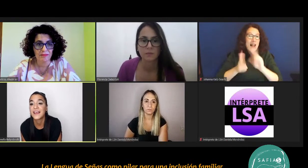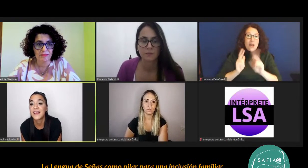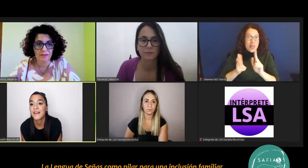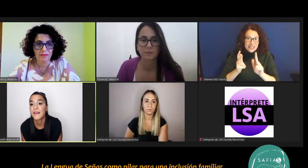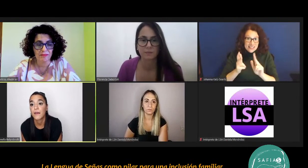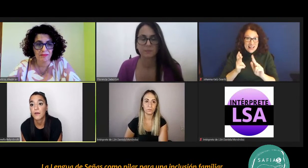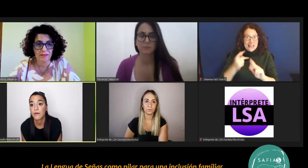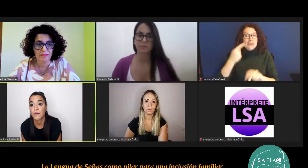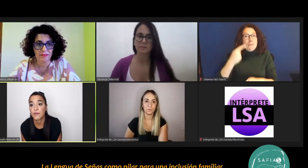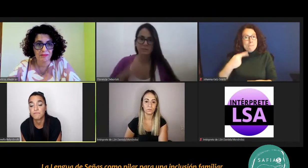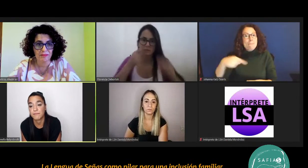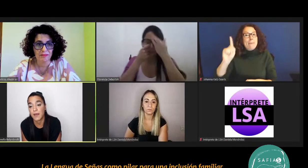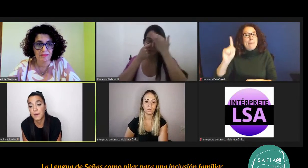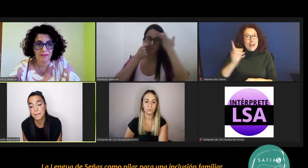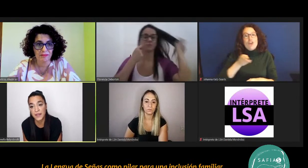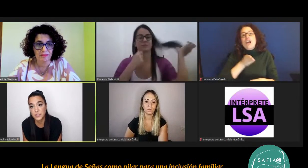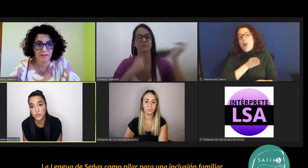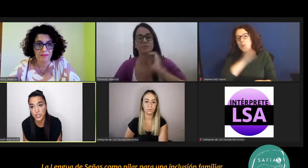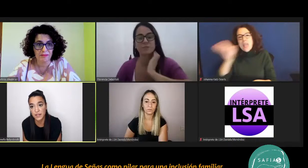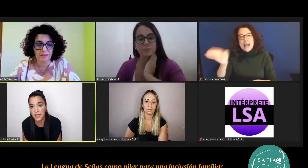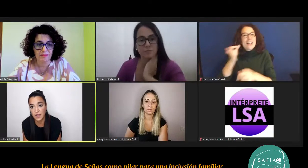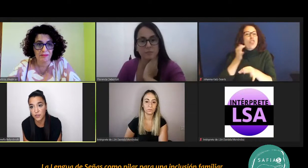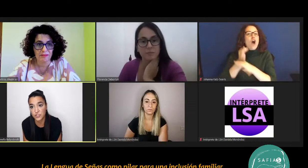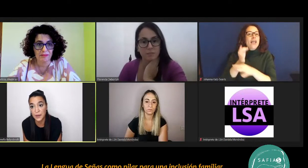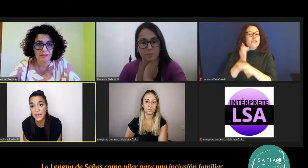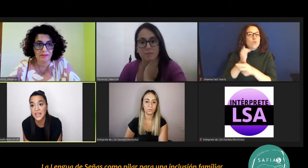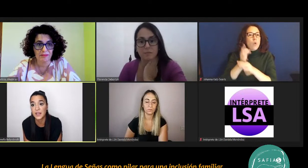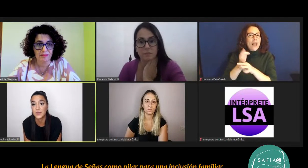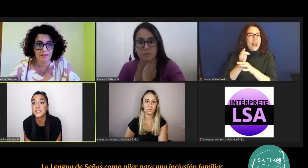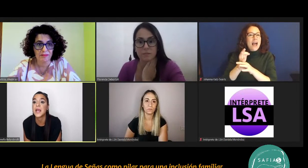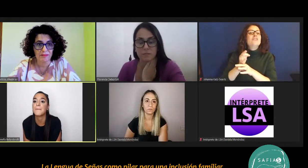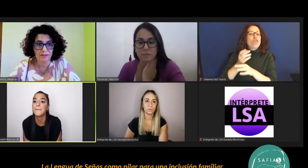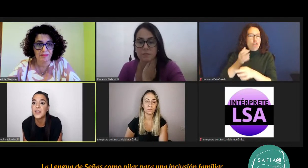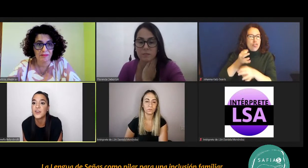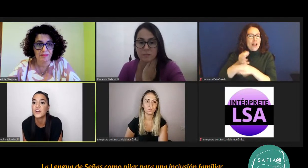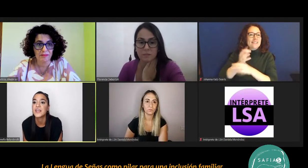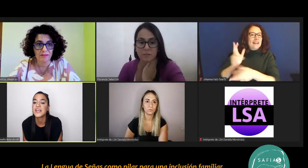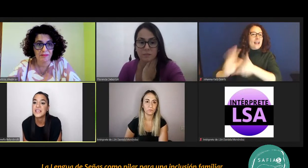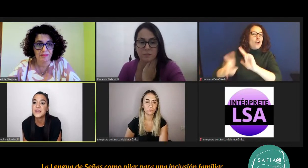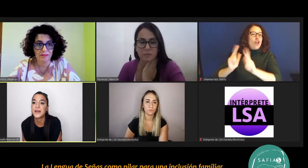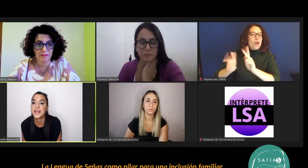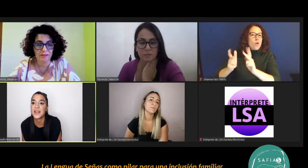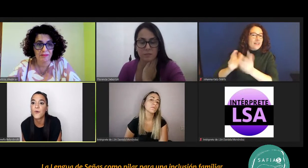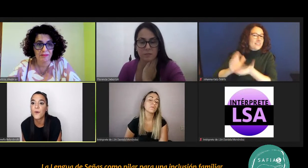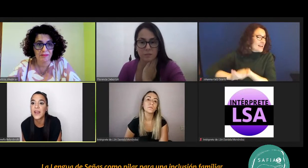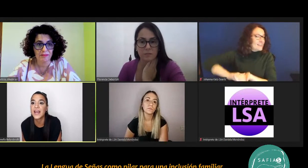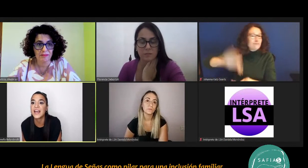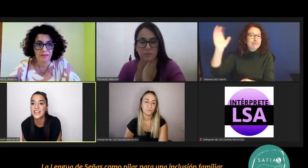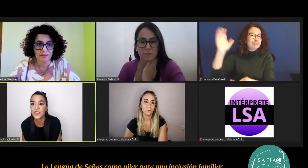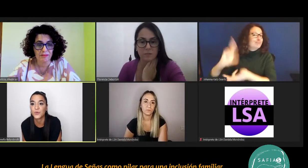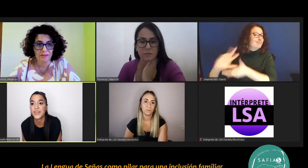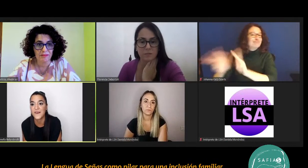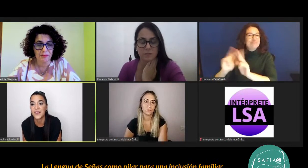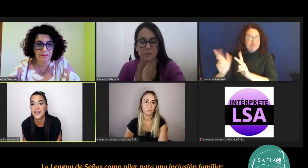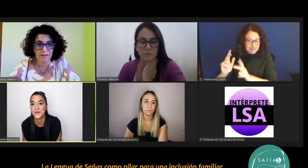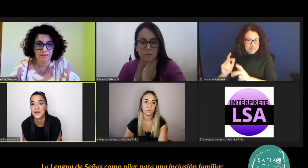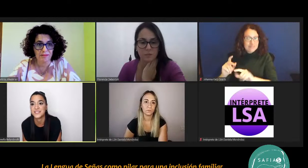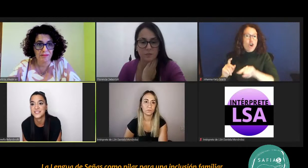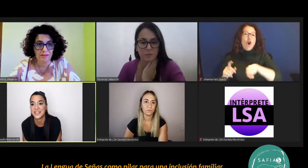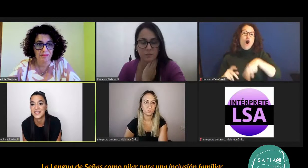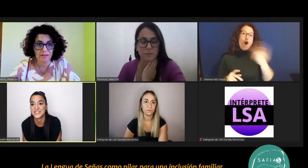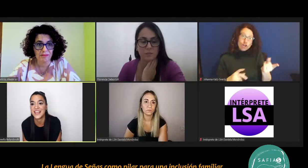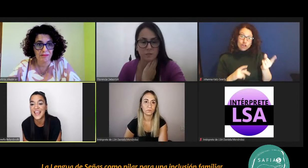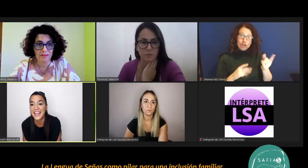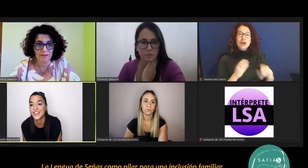igual, a padres oyentes que no sabían lengua de señas, pero iban a la escuela y estudiaban lengua